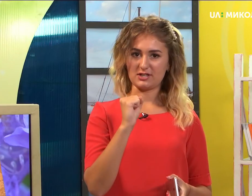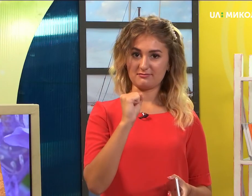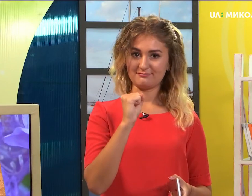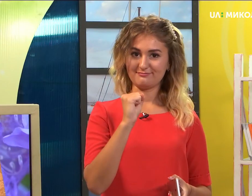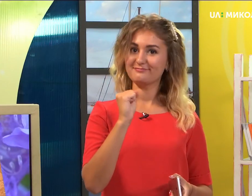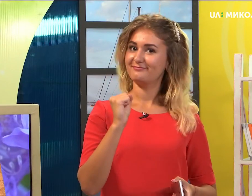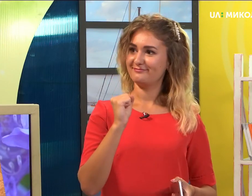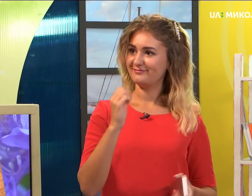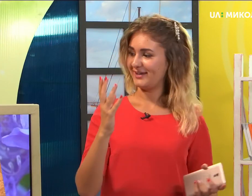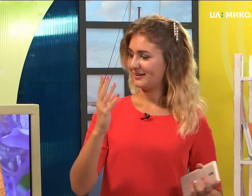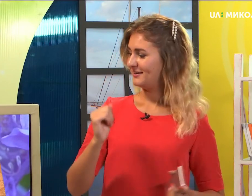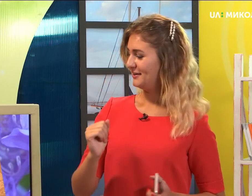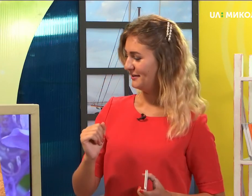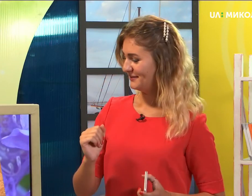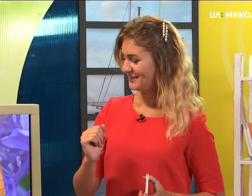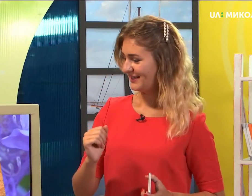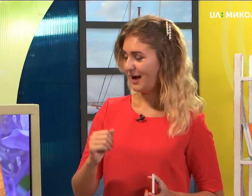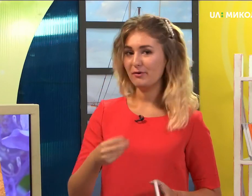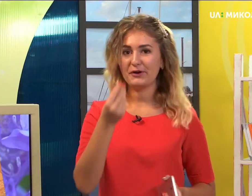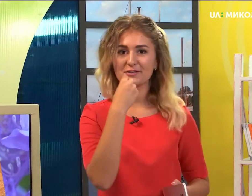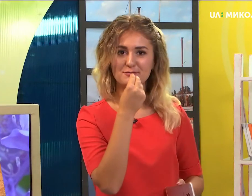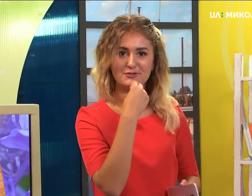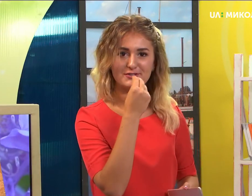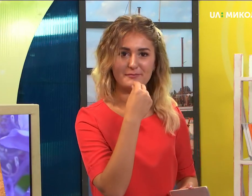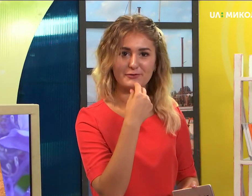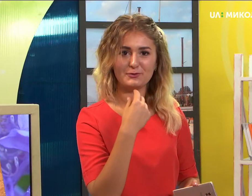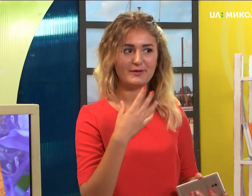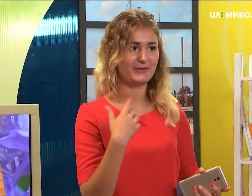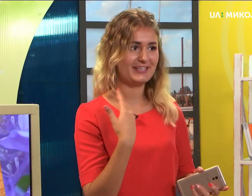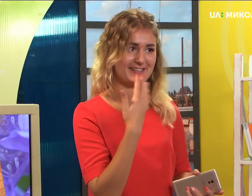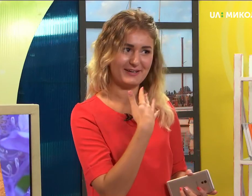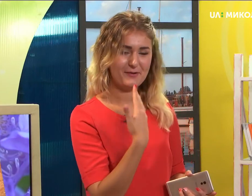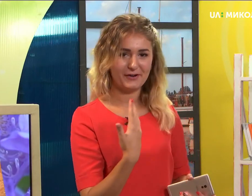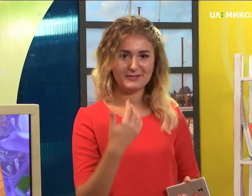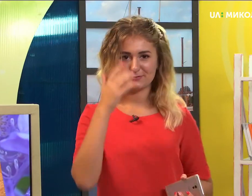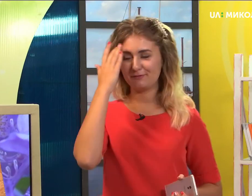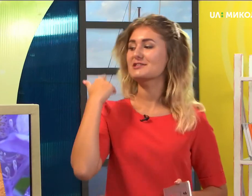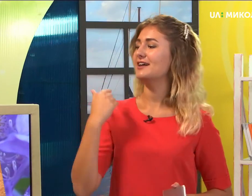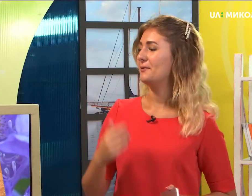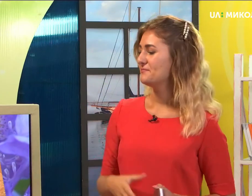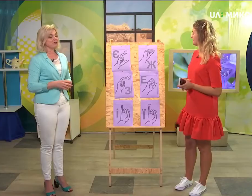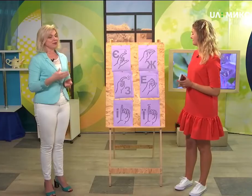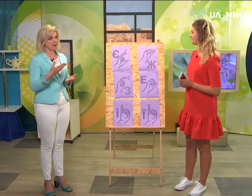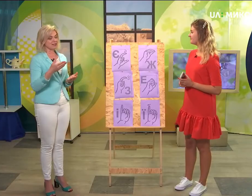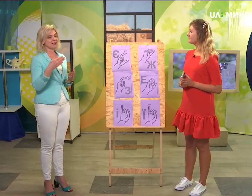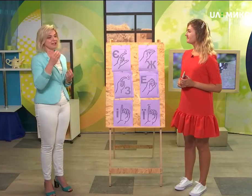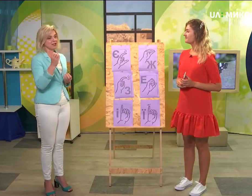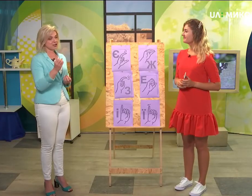Ї-жа. Вірно, у вас так. Дуже гарно виходить. Все є. Або показуємо, що нам продуктове, бо їсти показуємо на вуста. І ви показали